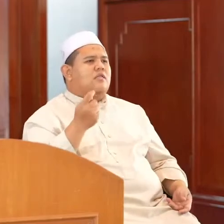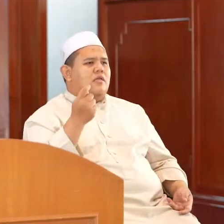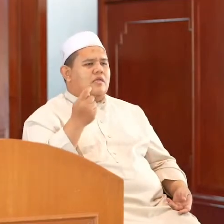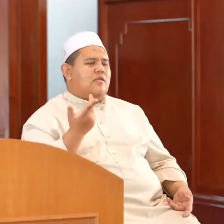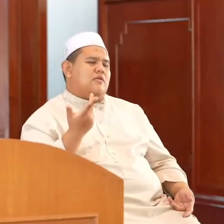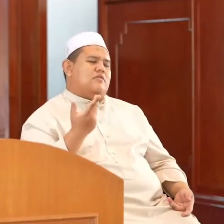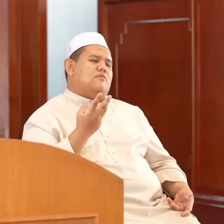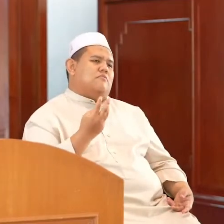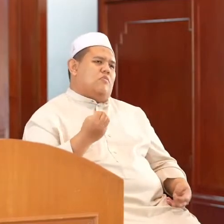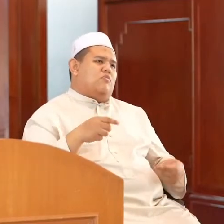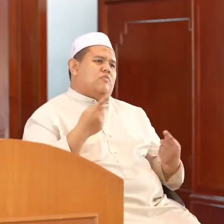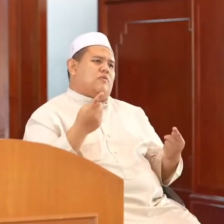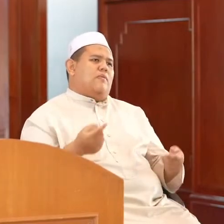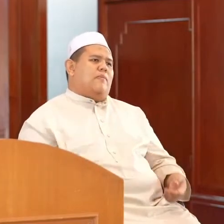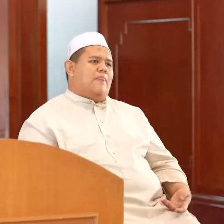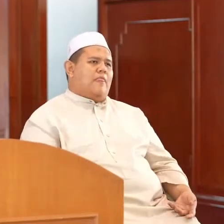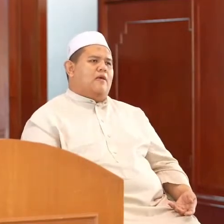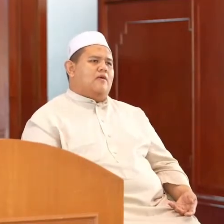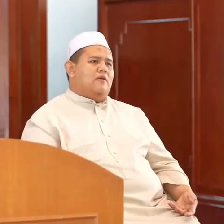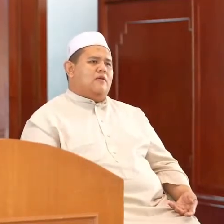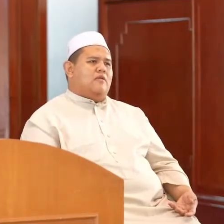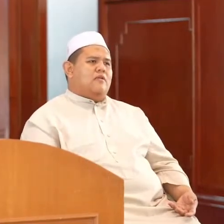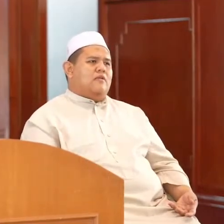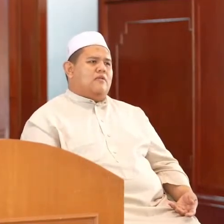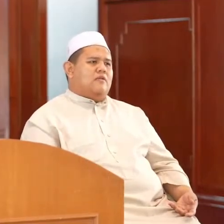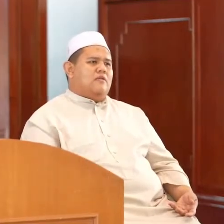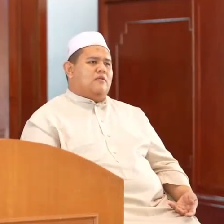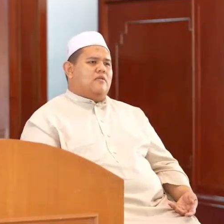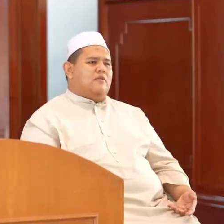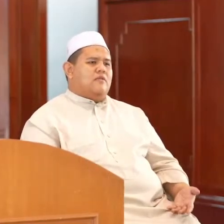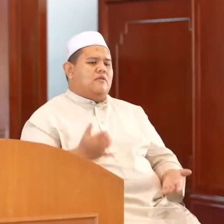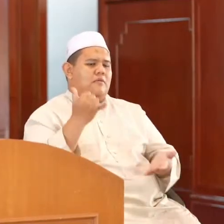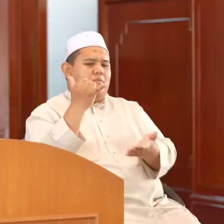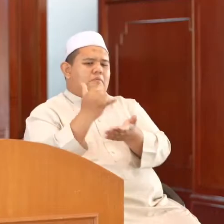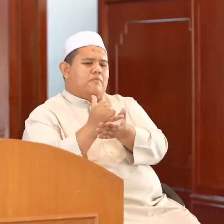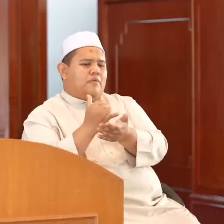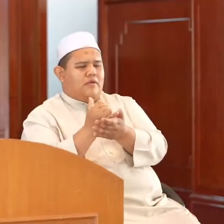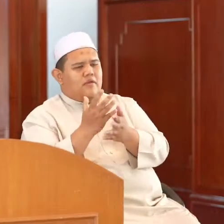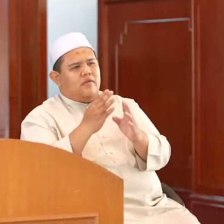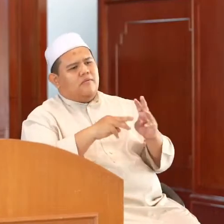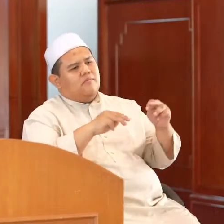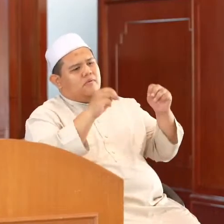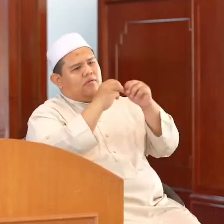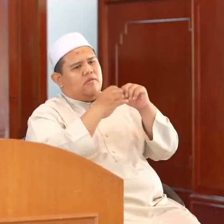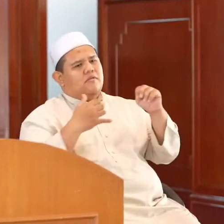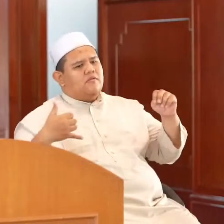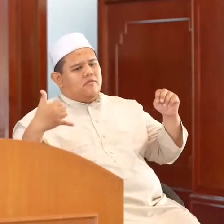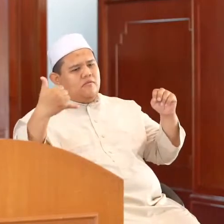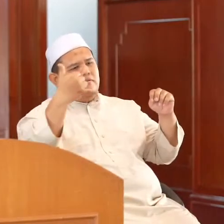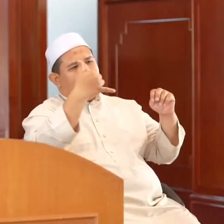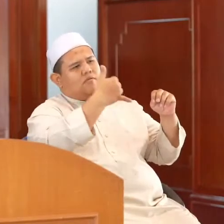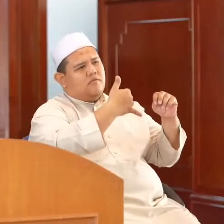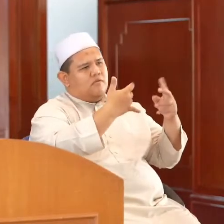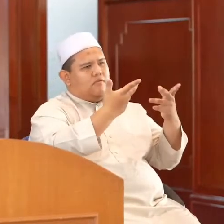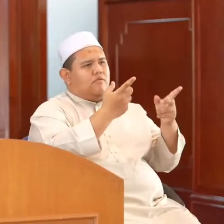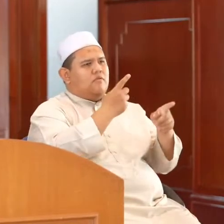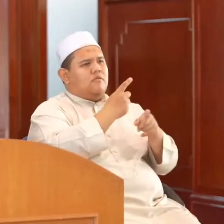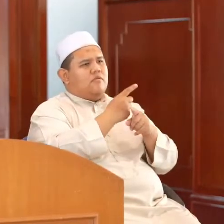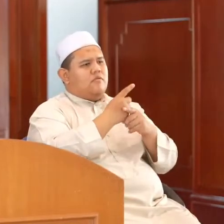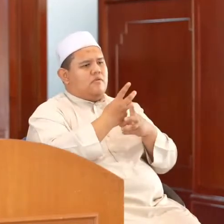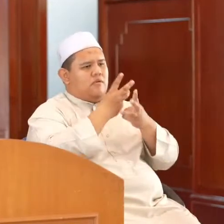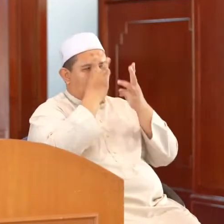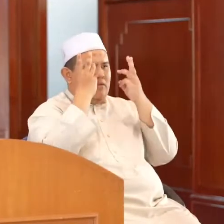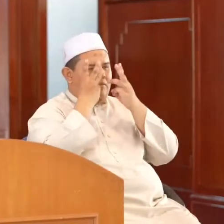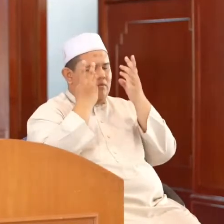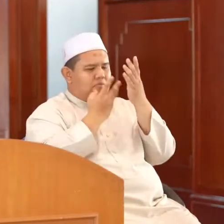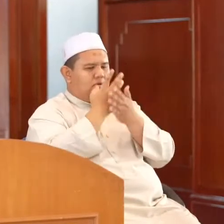Why? Dia akan berhenti parking kat masjid, pergi kalau betul nak buang tanah, buang air, buang air. Lepas tu dia ambil air